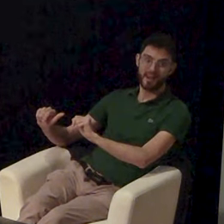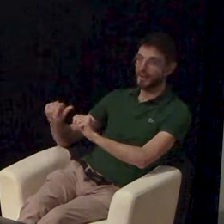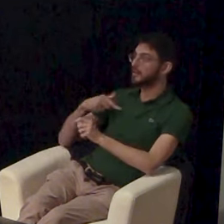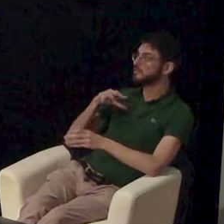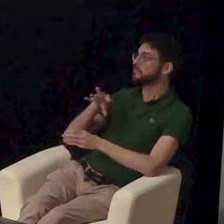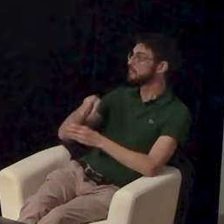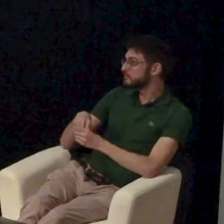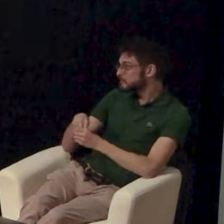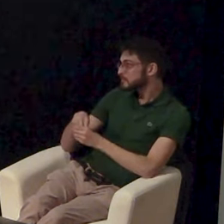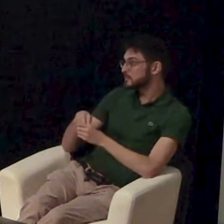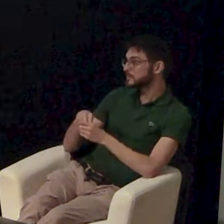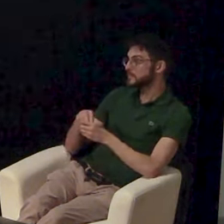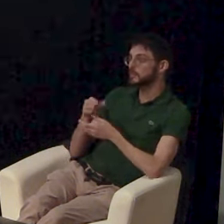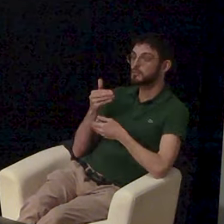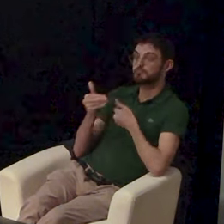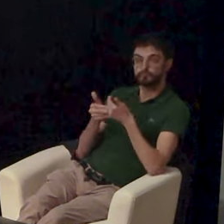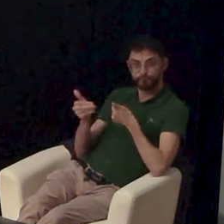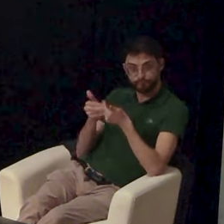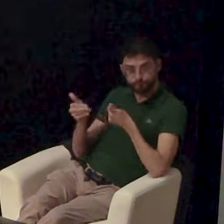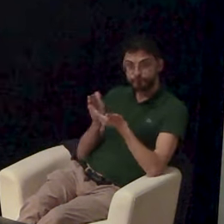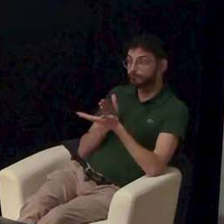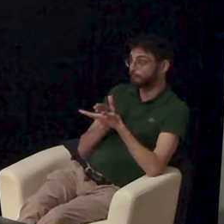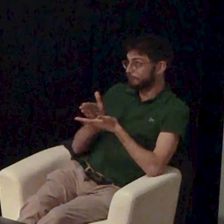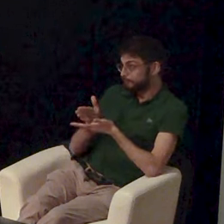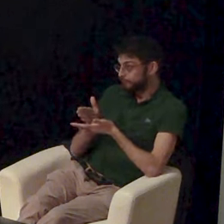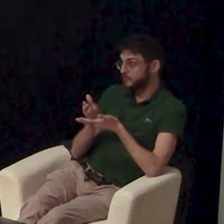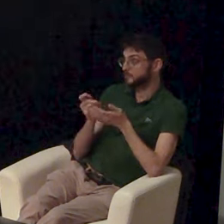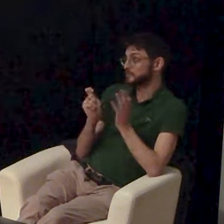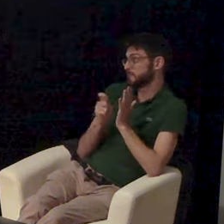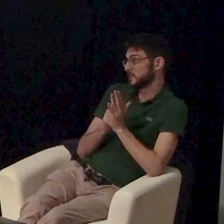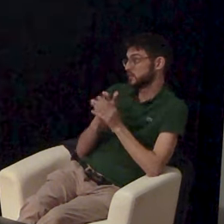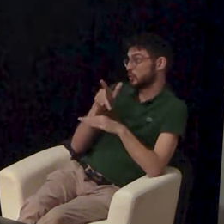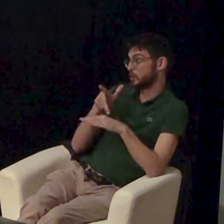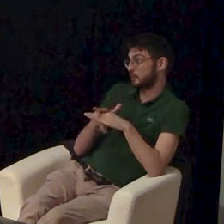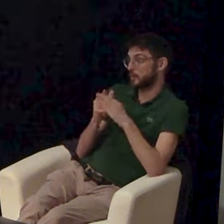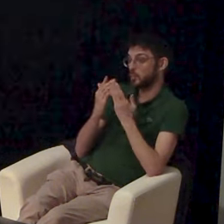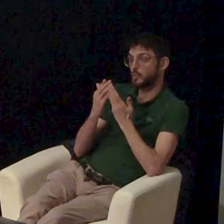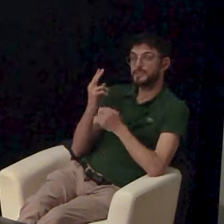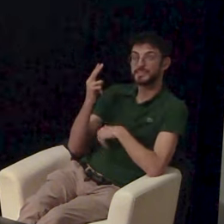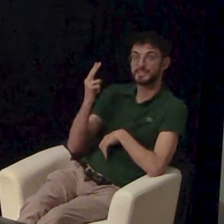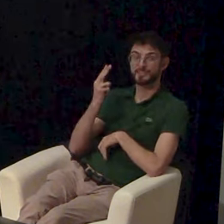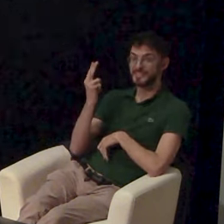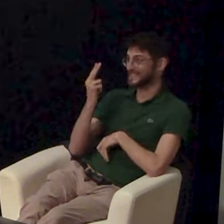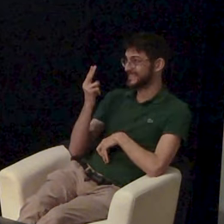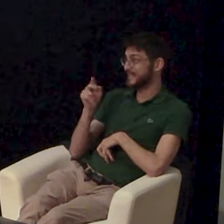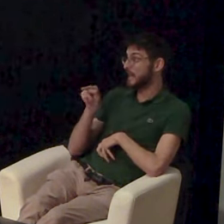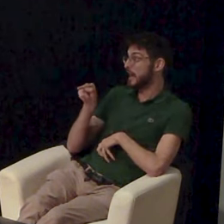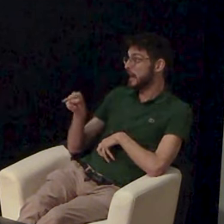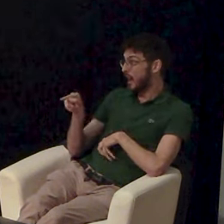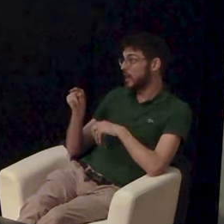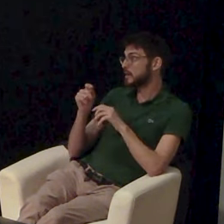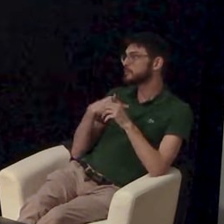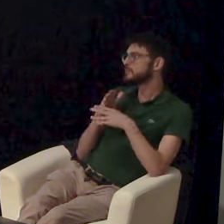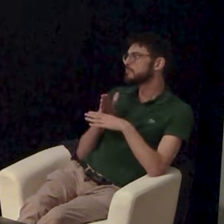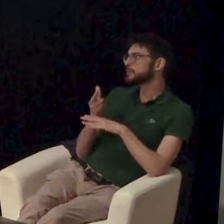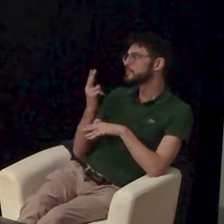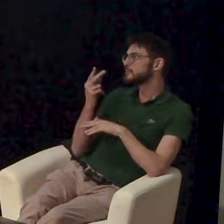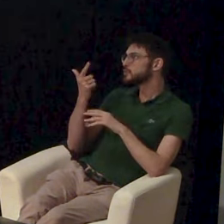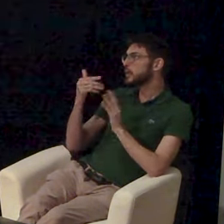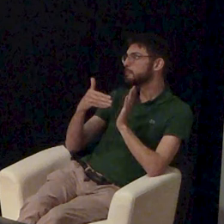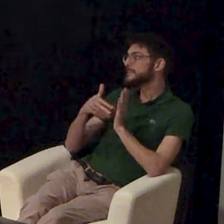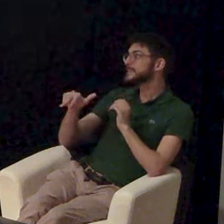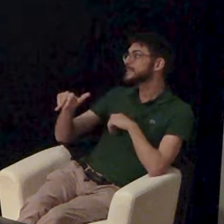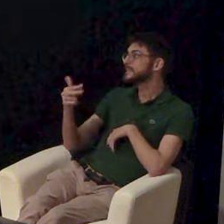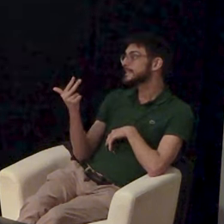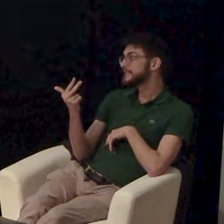la filière bilingue a été reconnue faisant partie de l'éducation nationale. Et donc, on commence aussi à